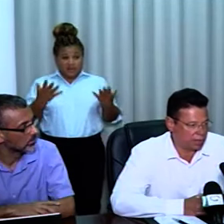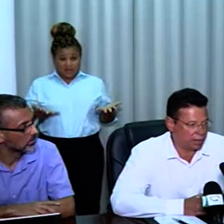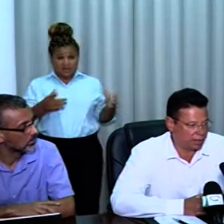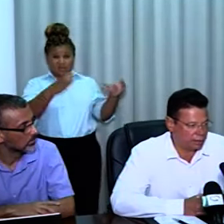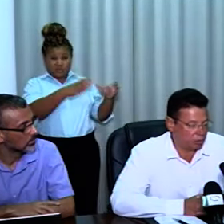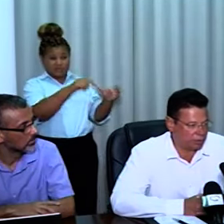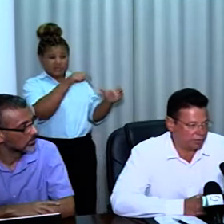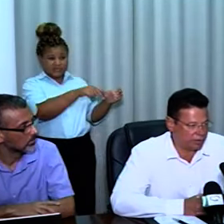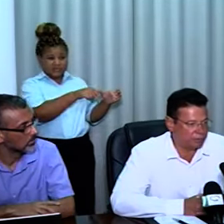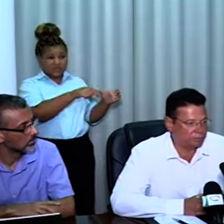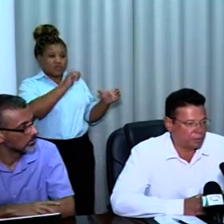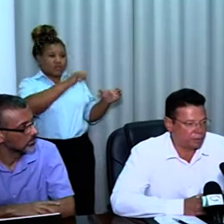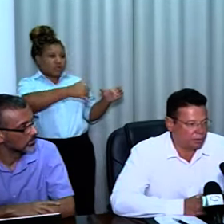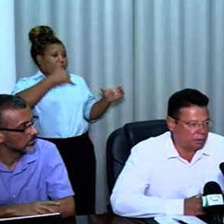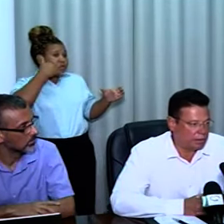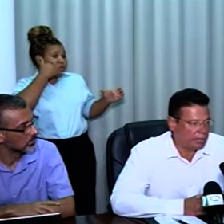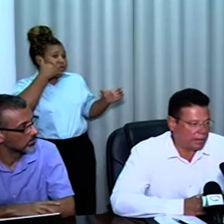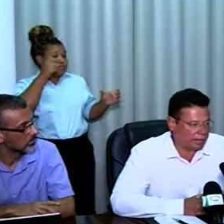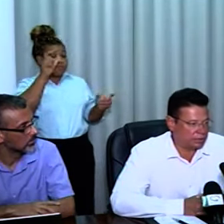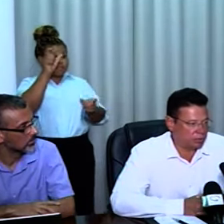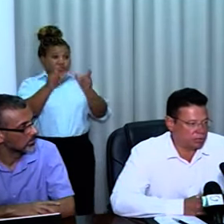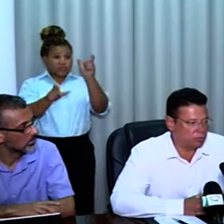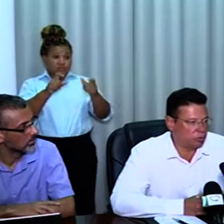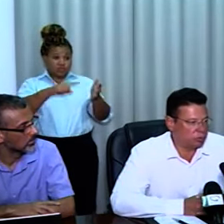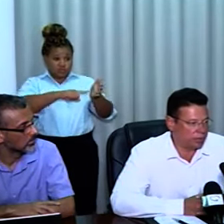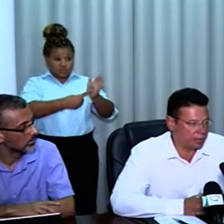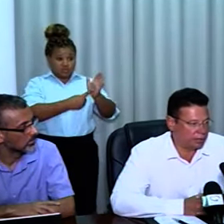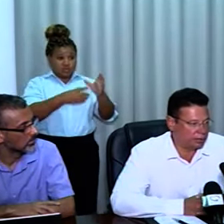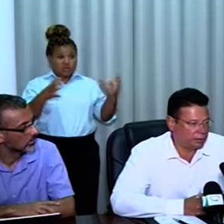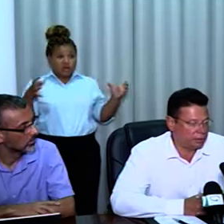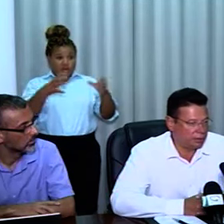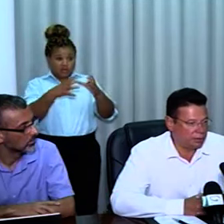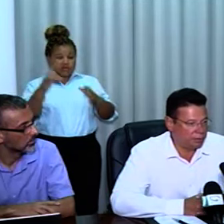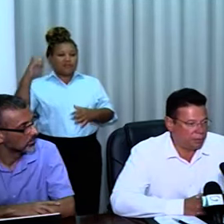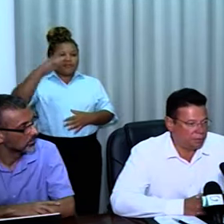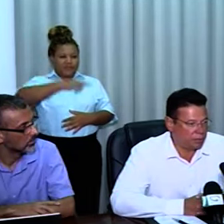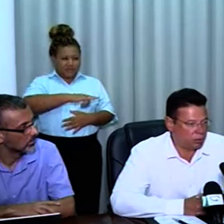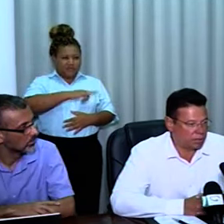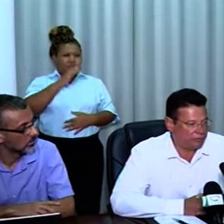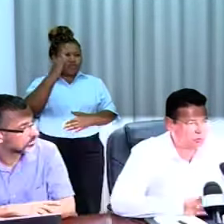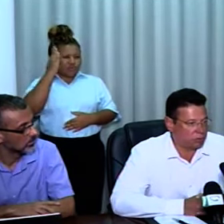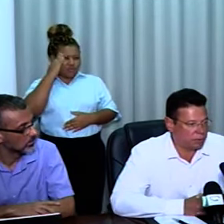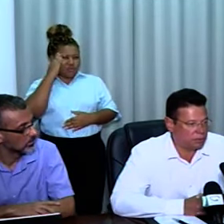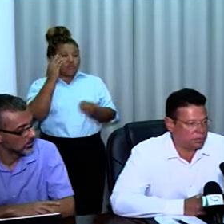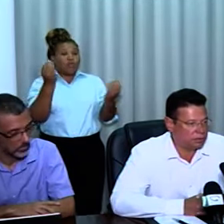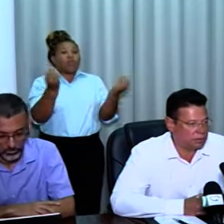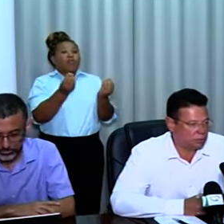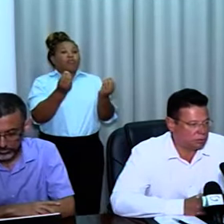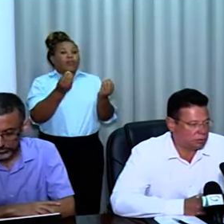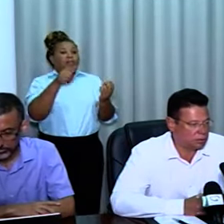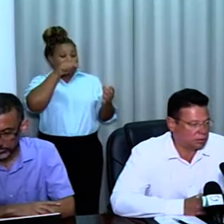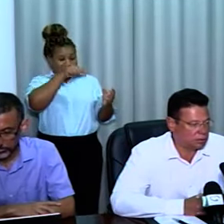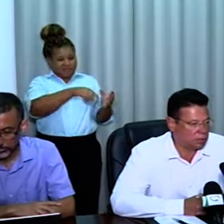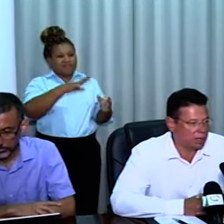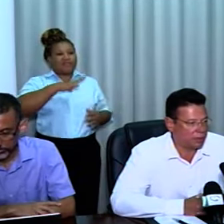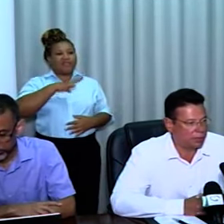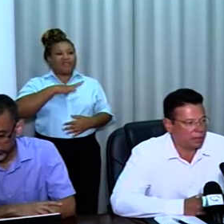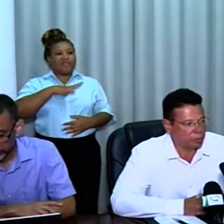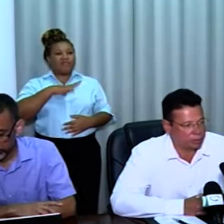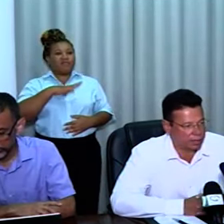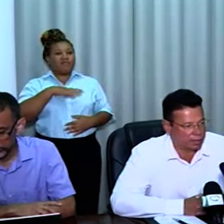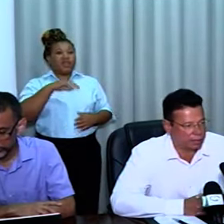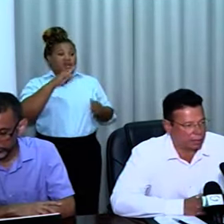un contact avec. Et là, les actions dans le terrain, puis prendre contact avec tout ce monde qui est